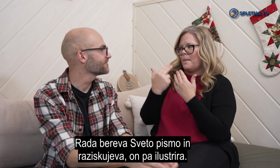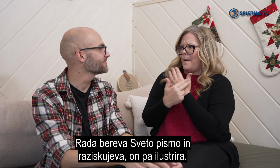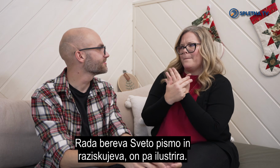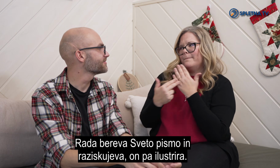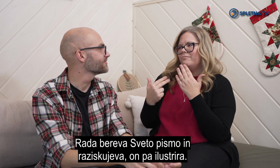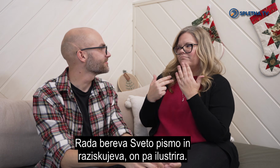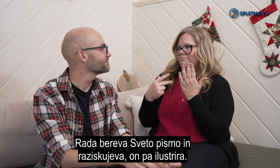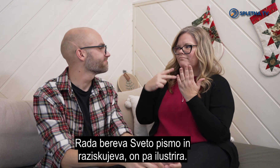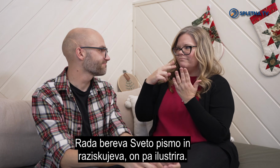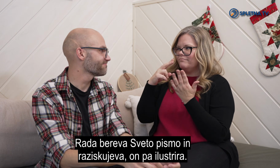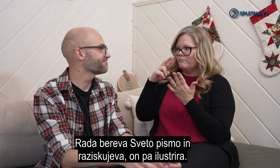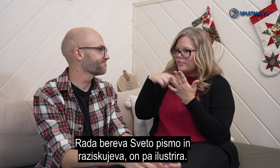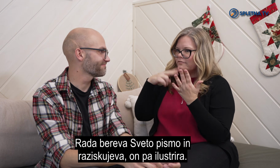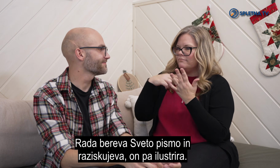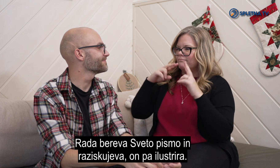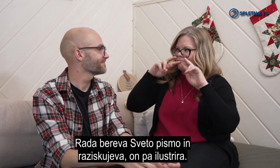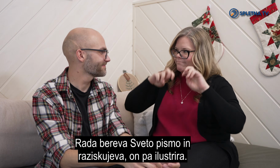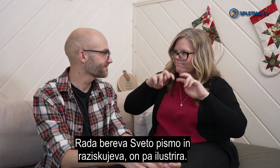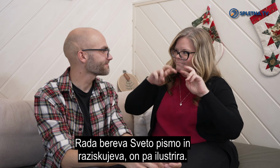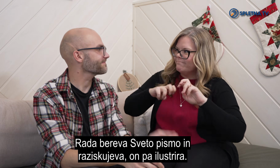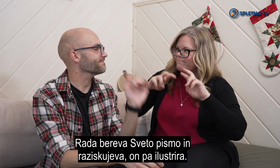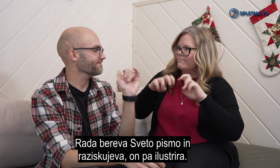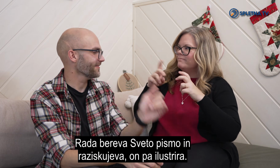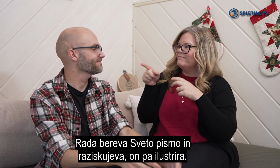Rada bereva Sveto pismo in raziskujeva, on pa ilustrira.